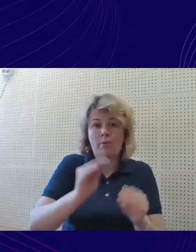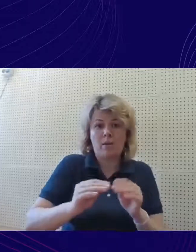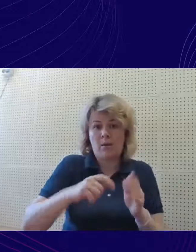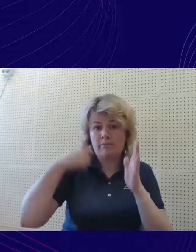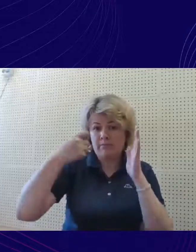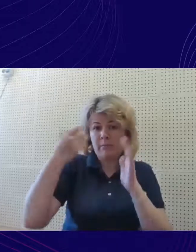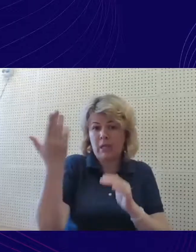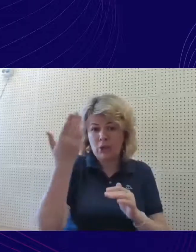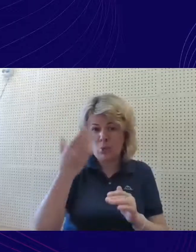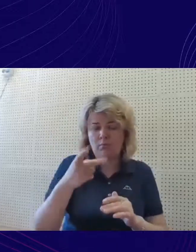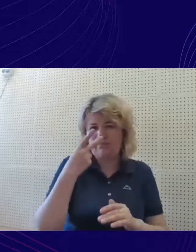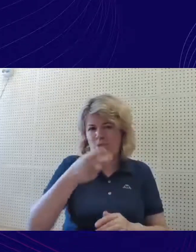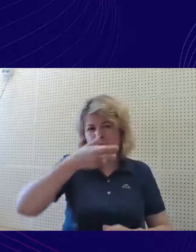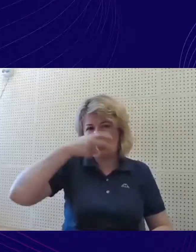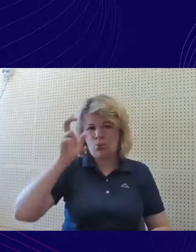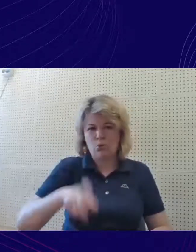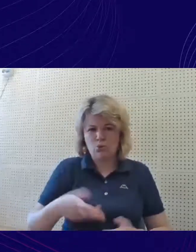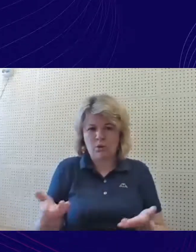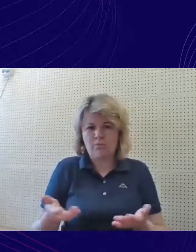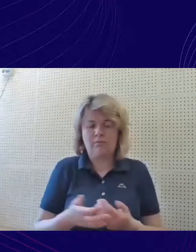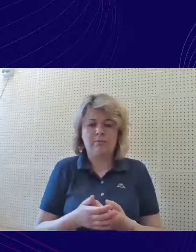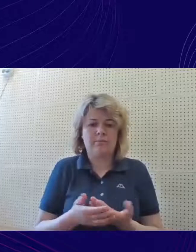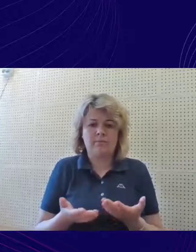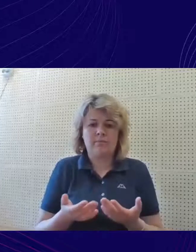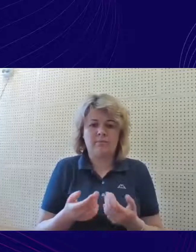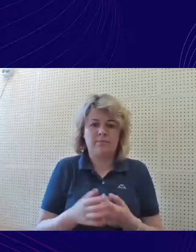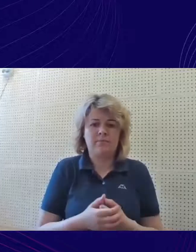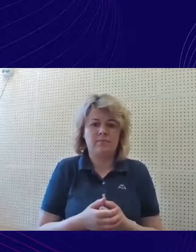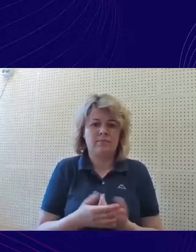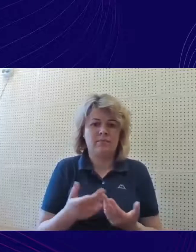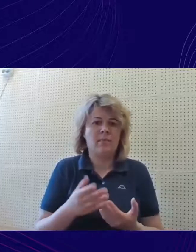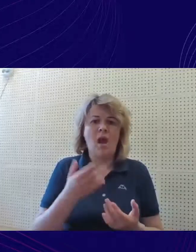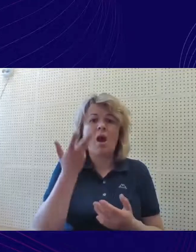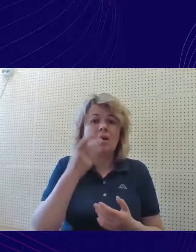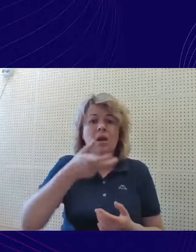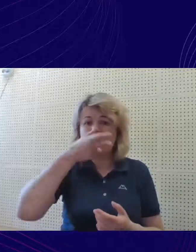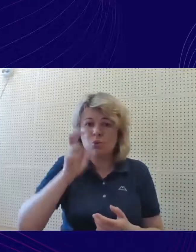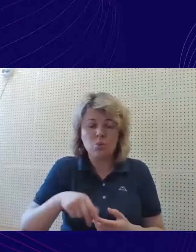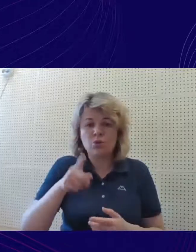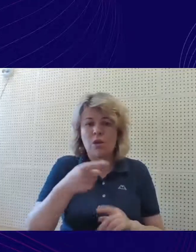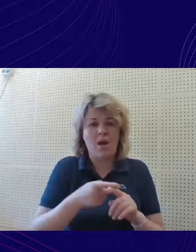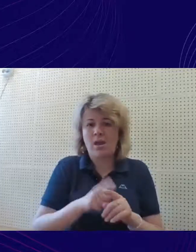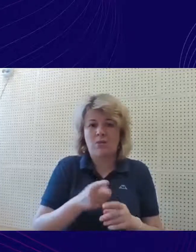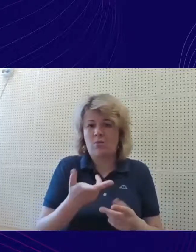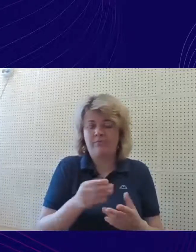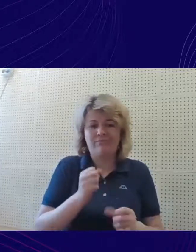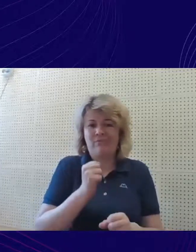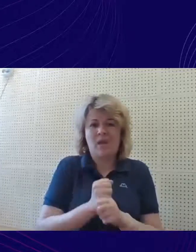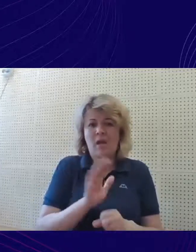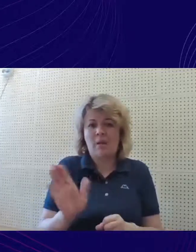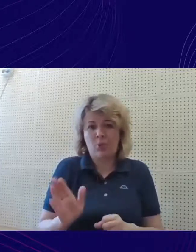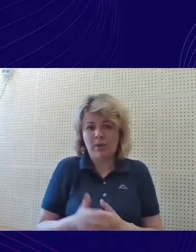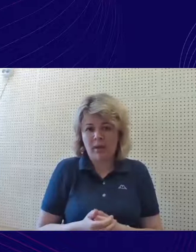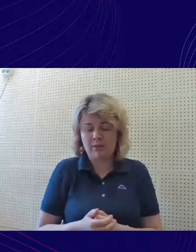скучно. Скучно не работает. Что начинаешь делать? Ну, в